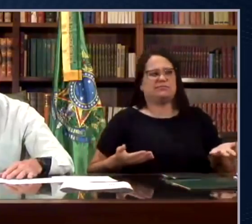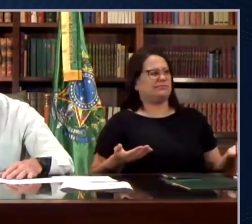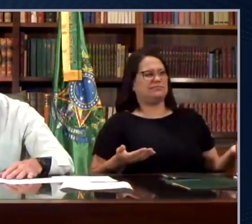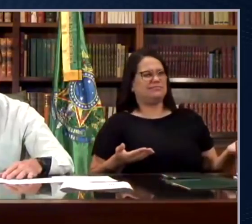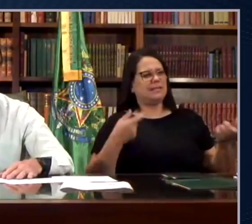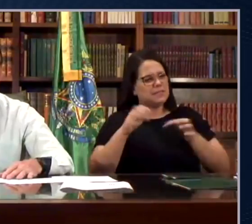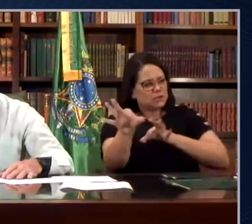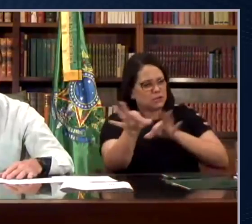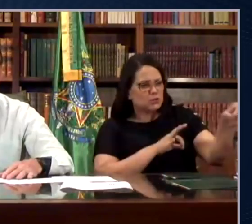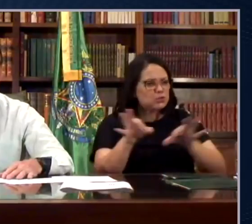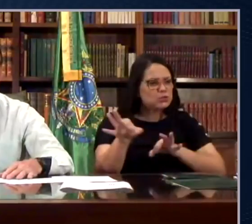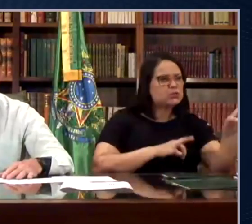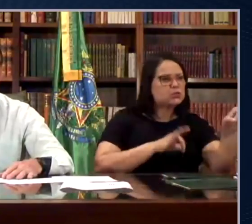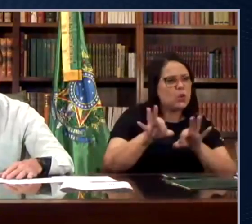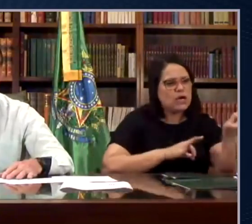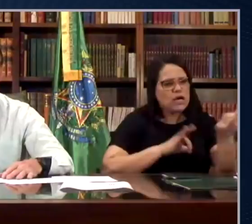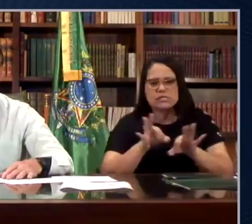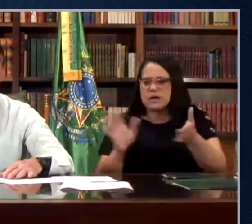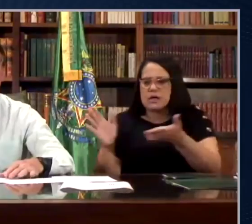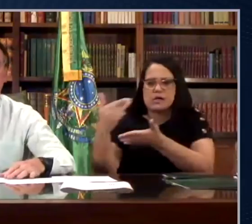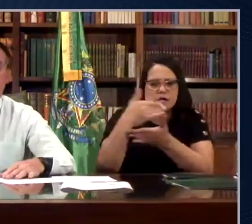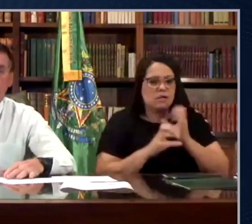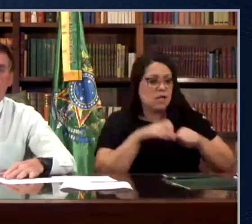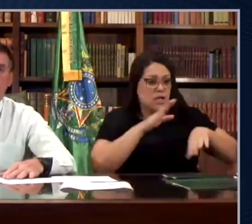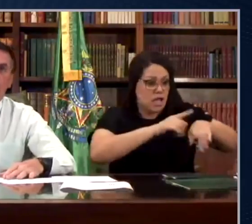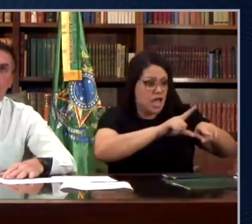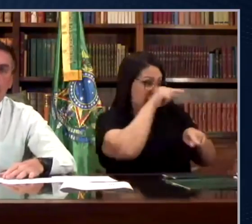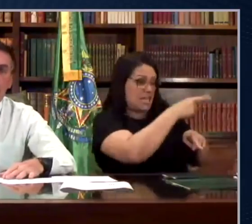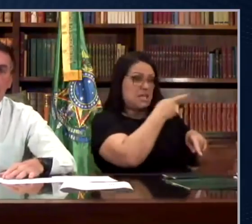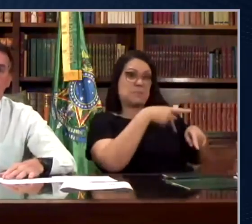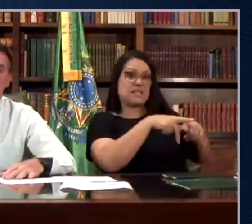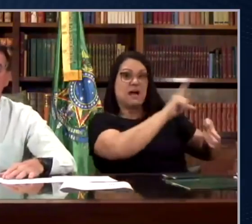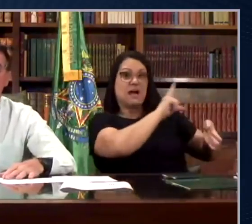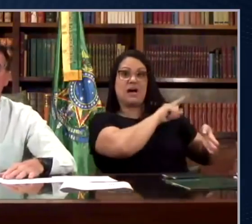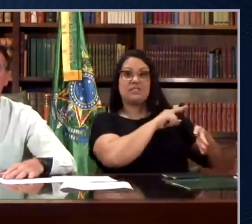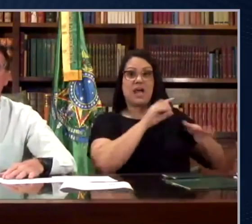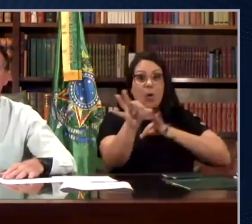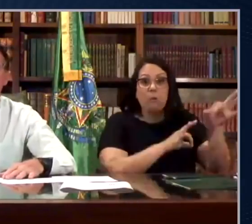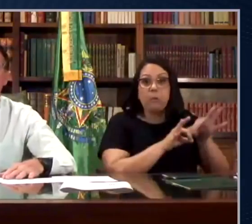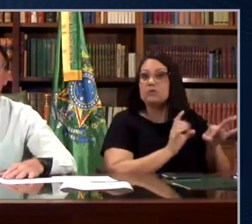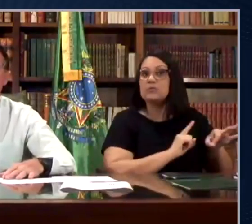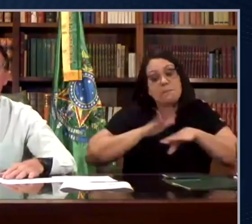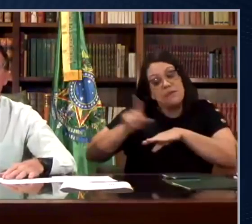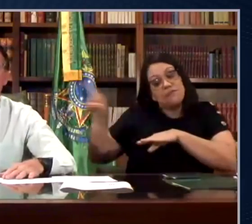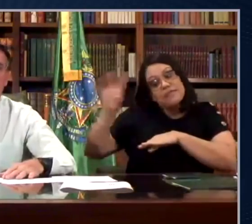e infraestrutura que eles não montaram. O Lula não deixou isso para o senhor vai ter que resolver esse